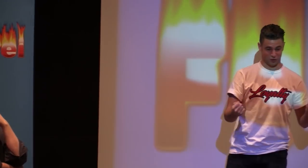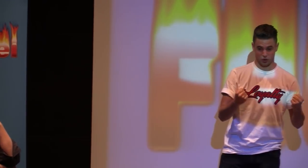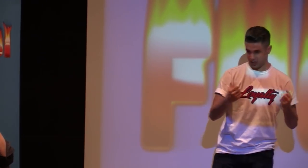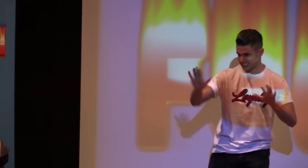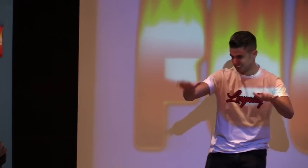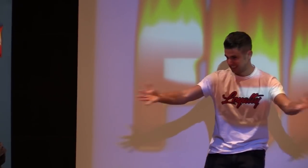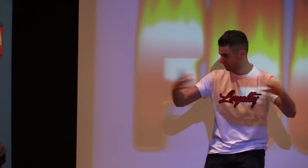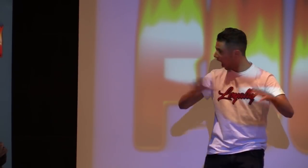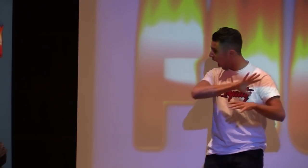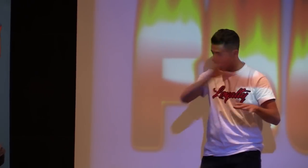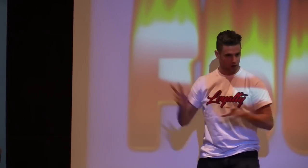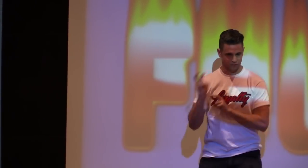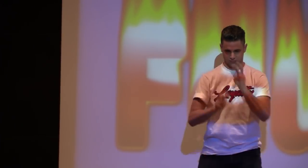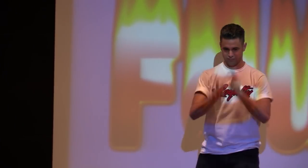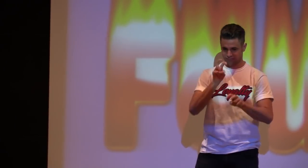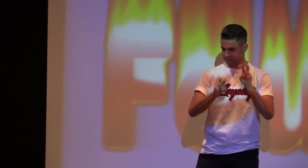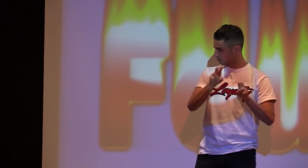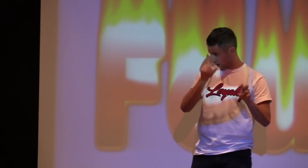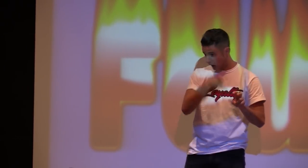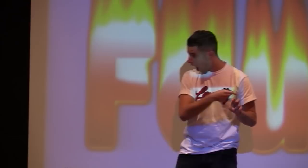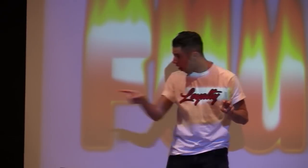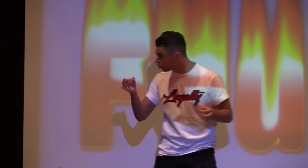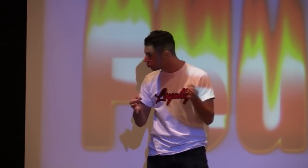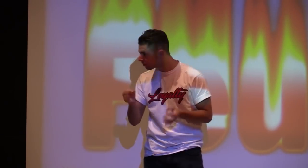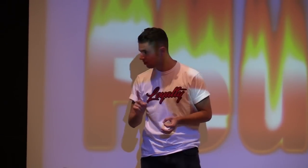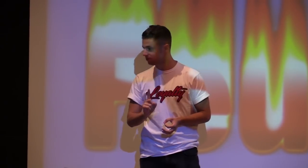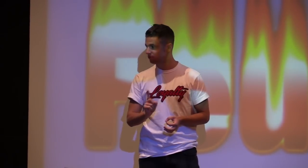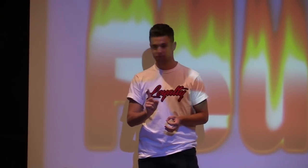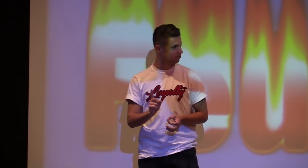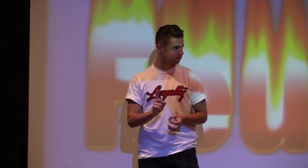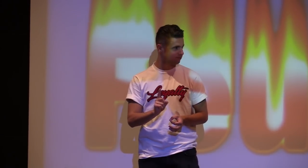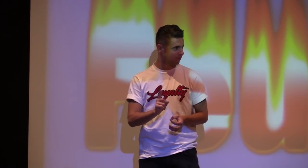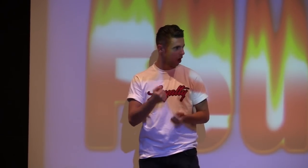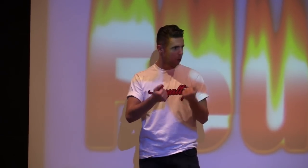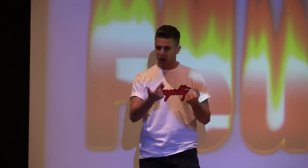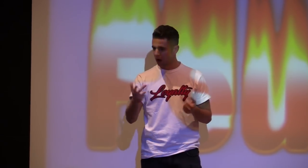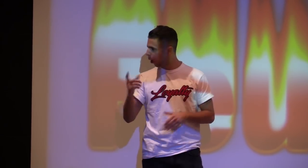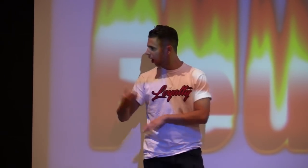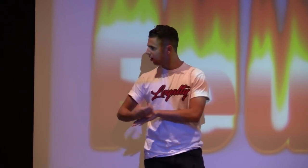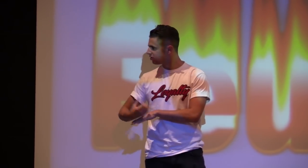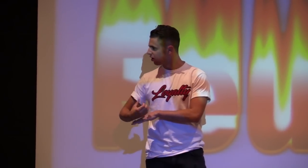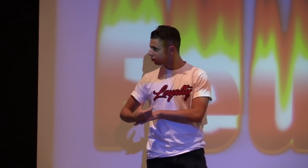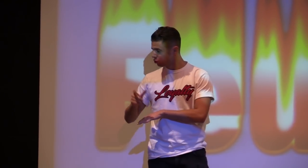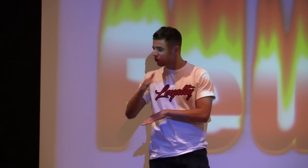Beispiel Dünnberg, die sind eine starke Mannschaft, Düsseldorf war auch bis vor kurzer Zeit noch stark, ne?